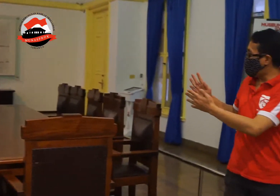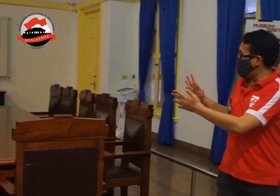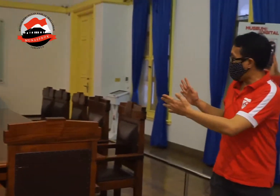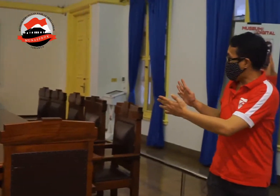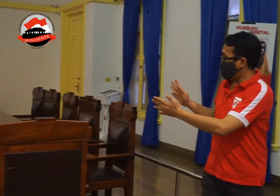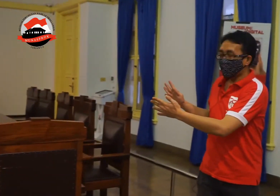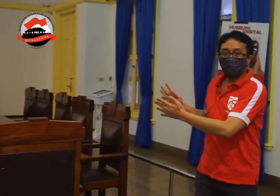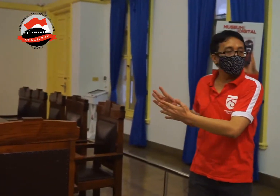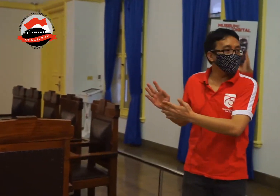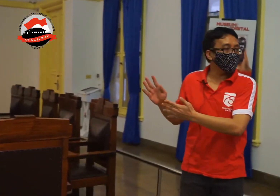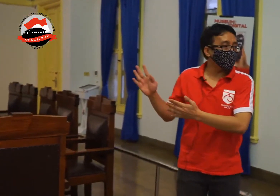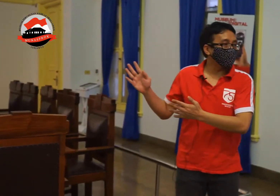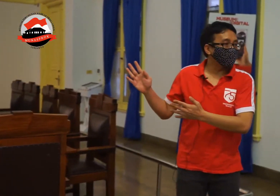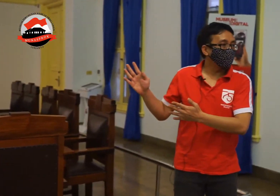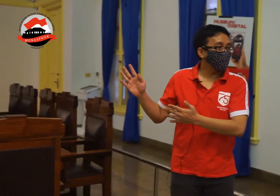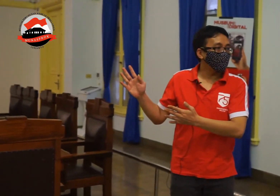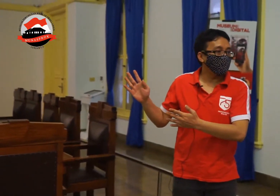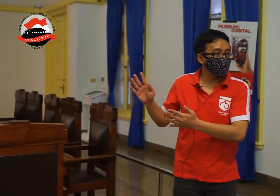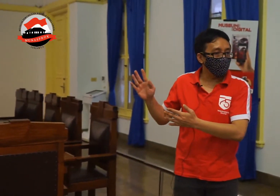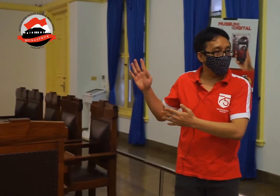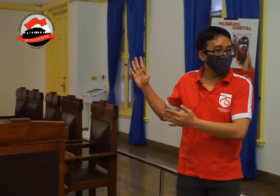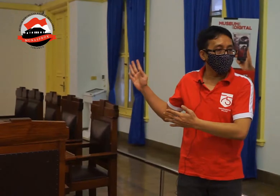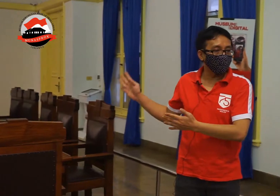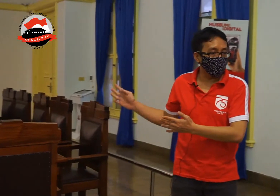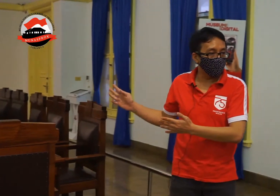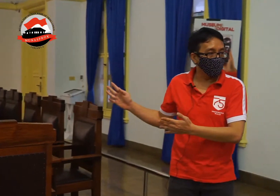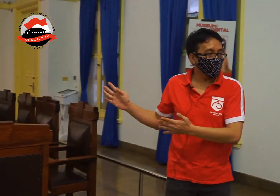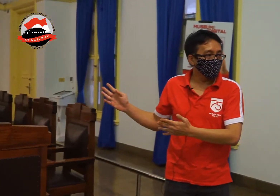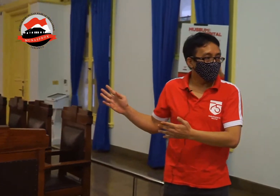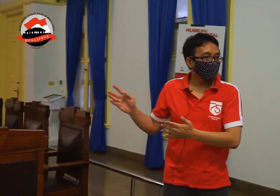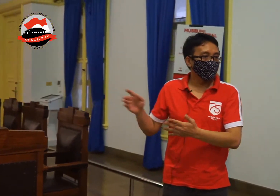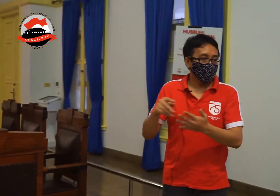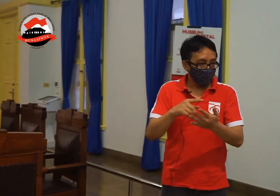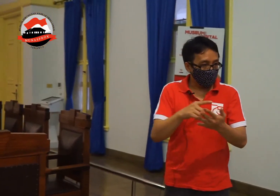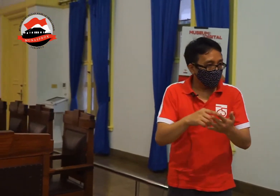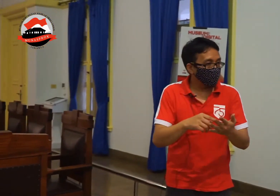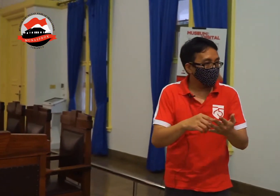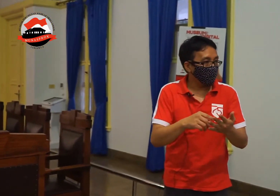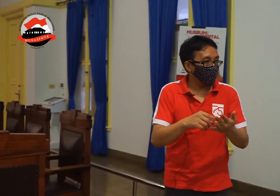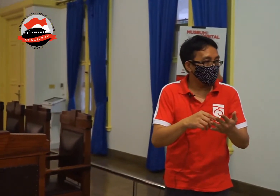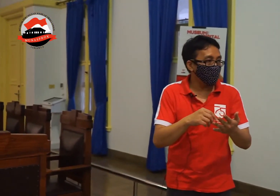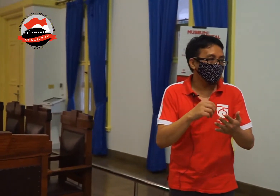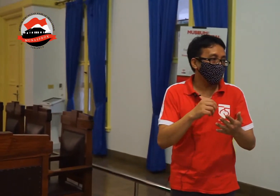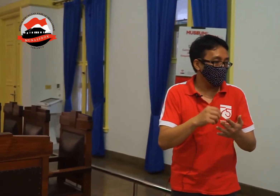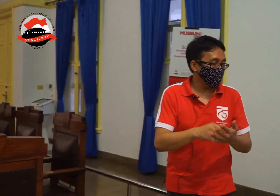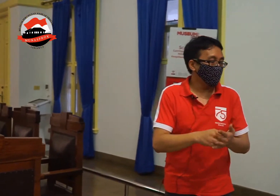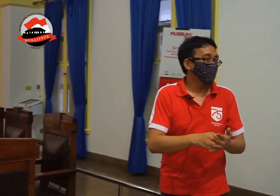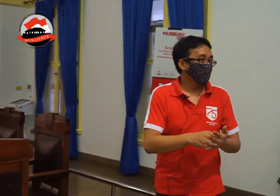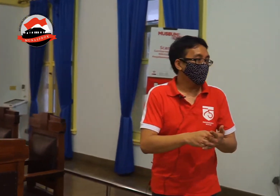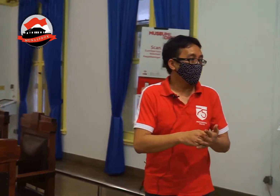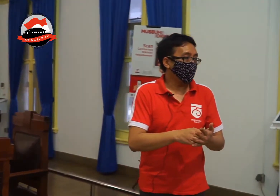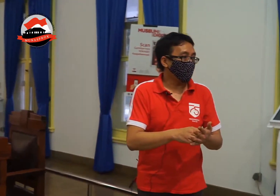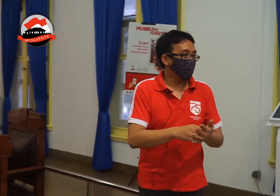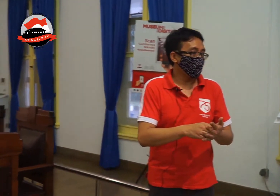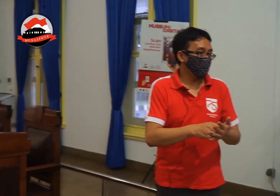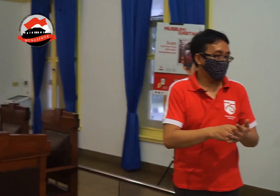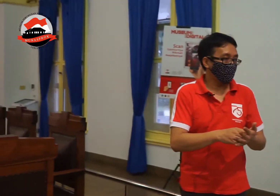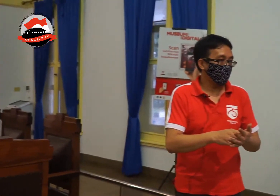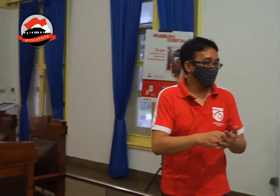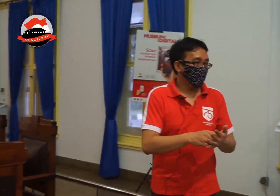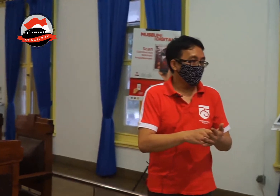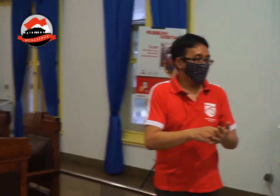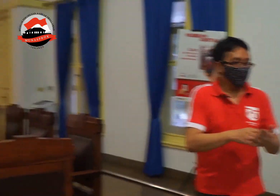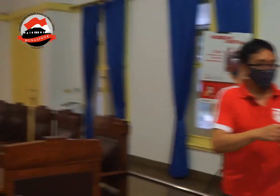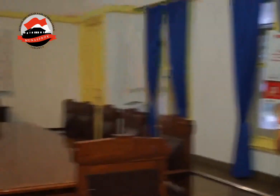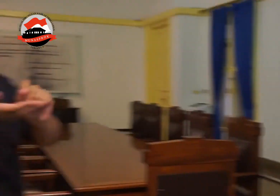Karno kemudian membacakan kepada seluruh yang hadir naskah proklamasi yang tadi Bung Karno